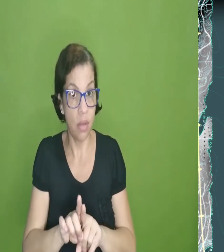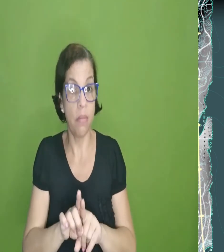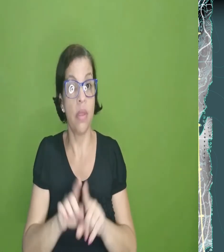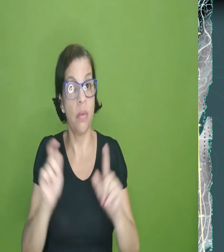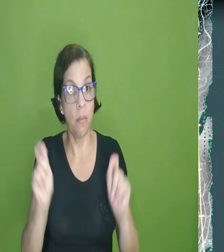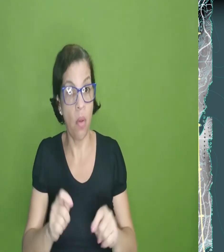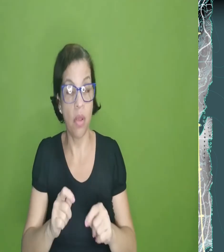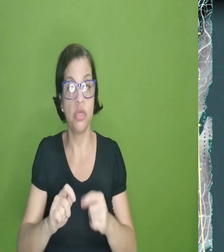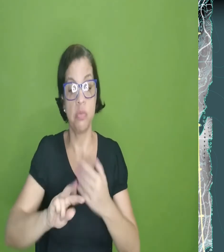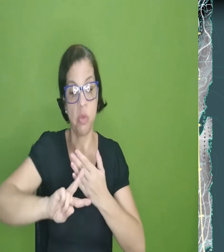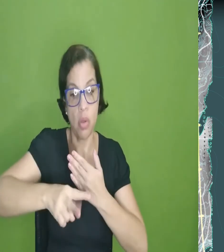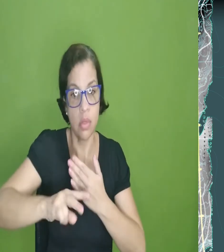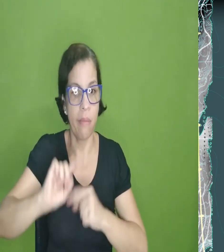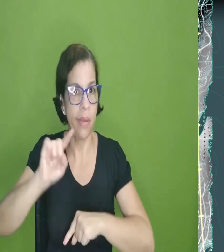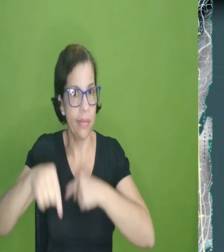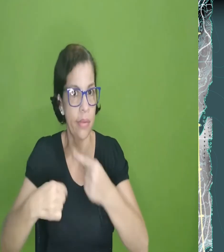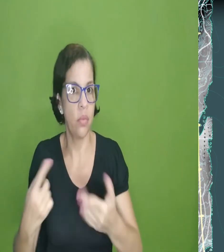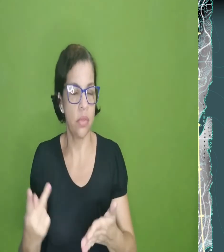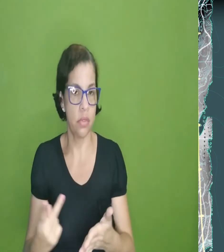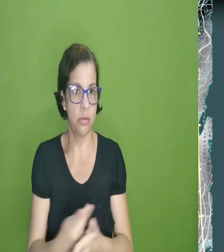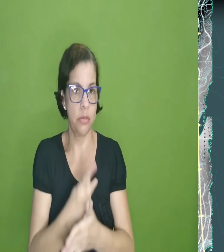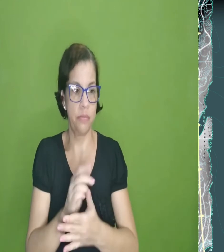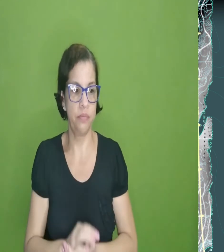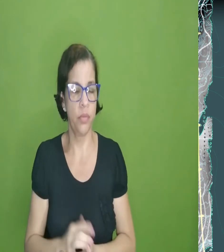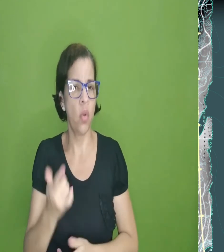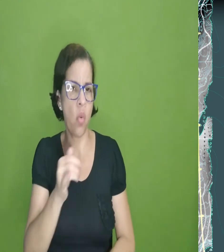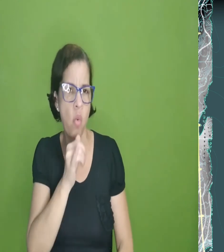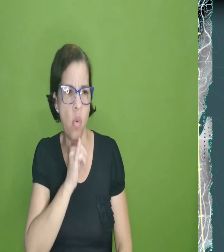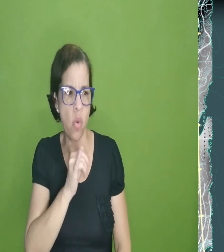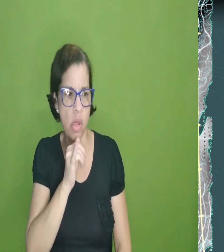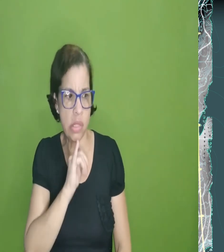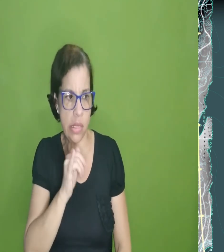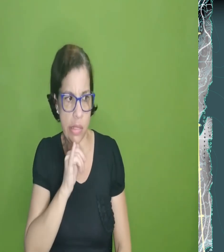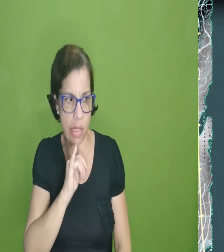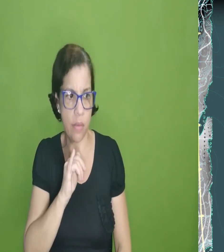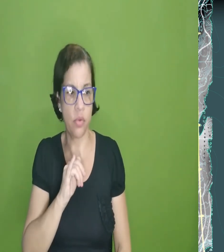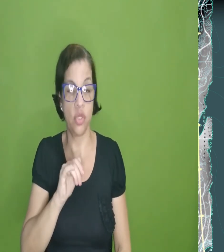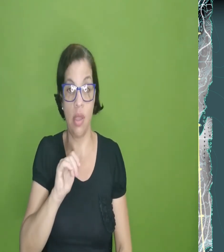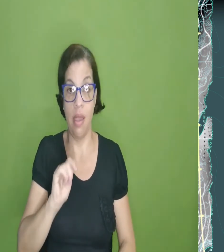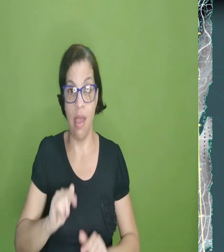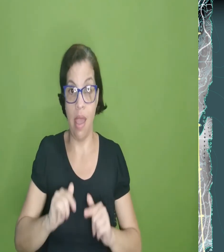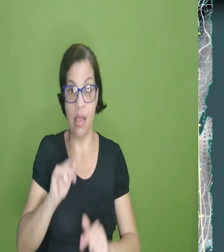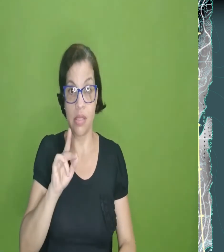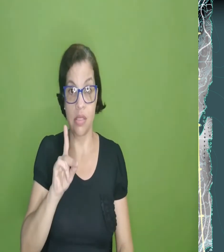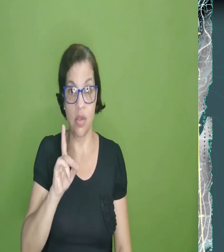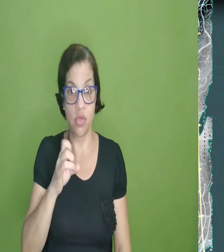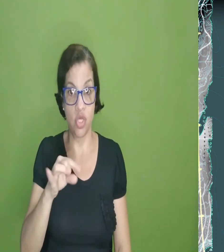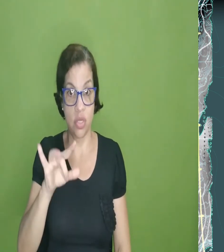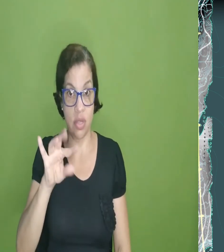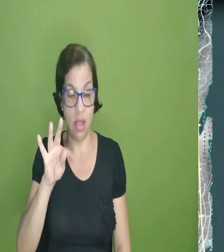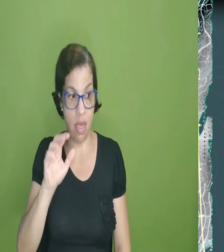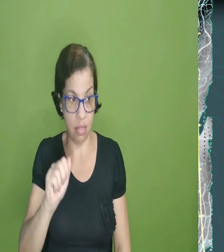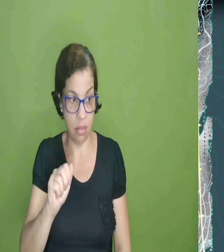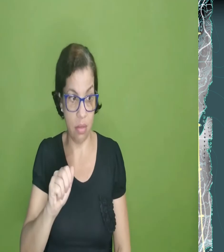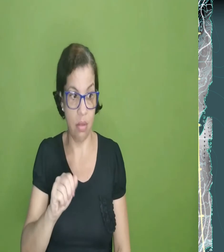Um outro exemplo de adrenérgico de ação indireta é o metilfenidato, que é um fármaco que inibe a recaptação de